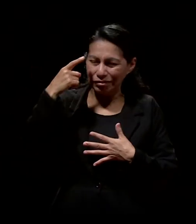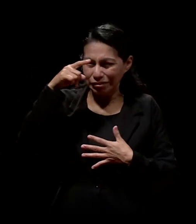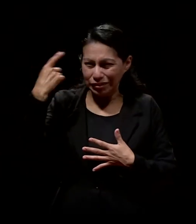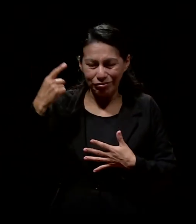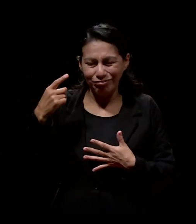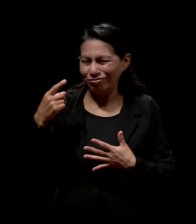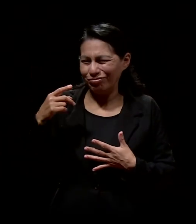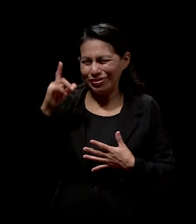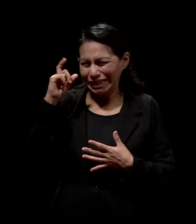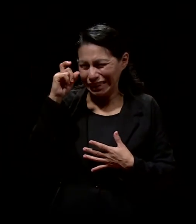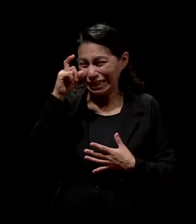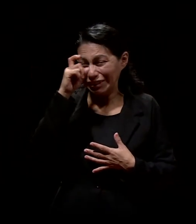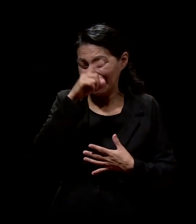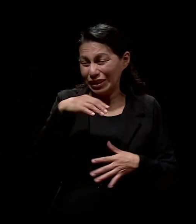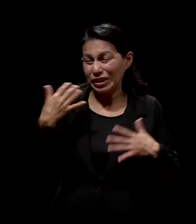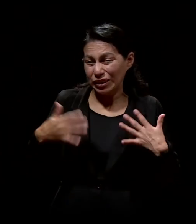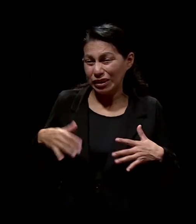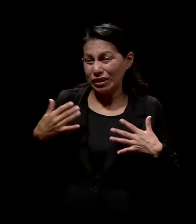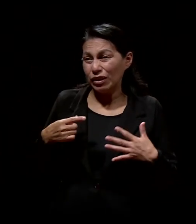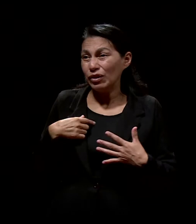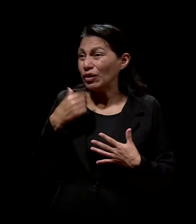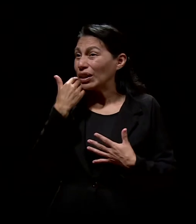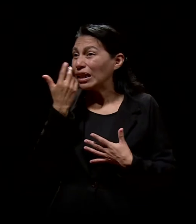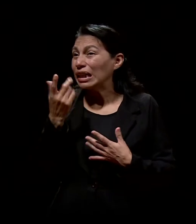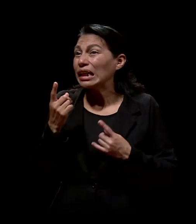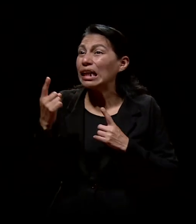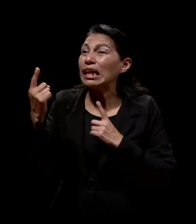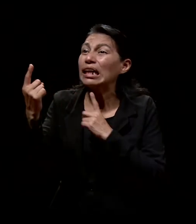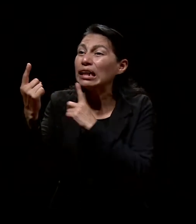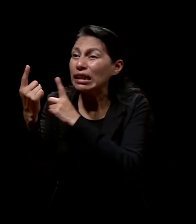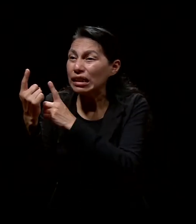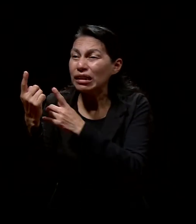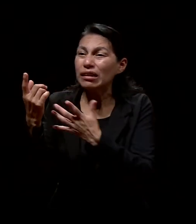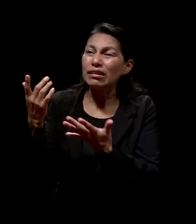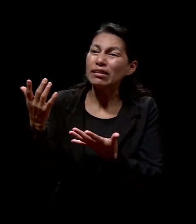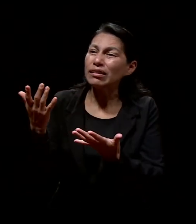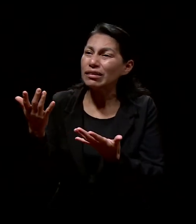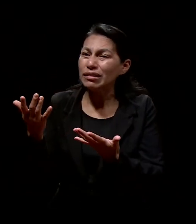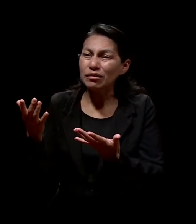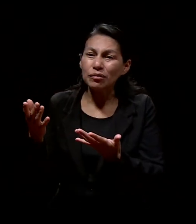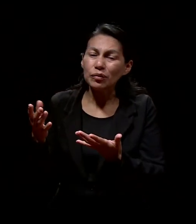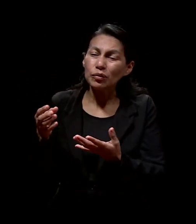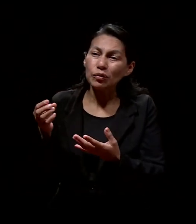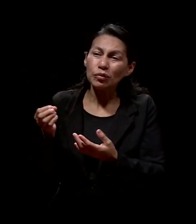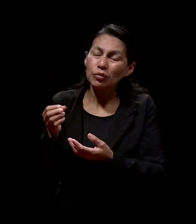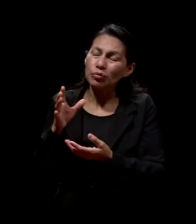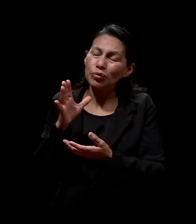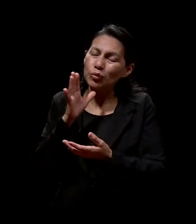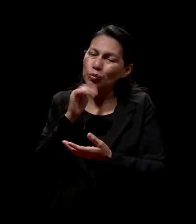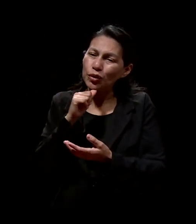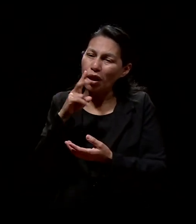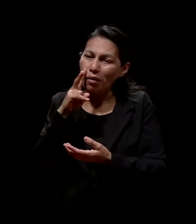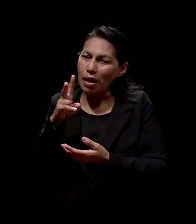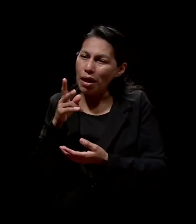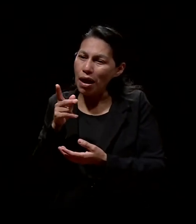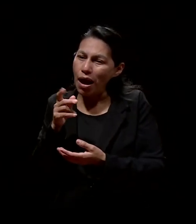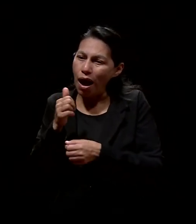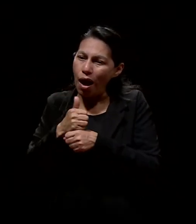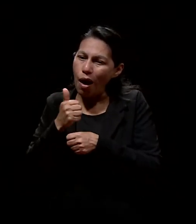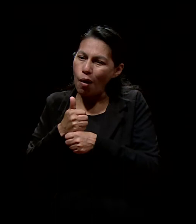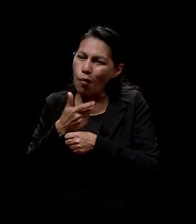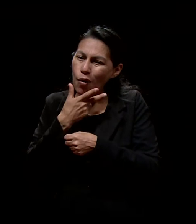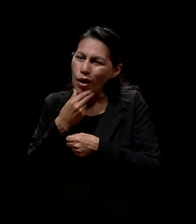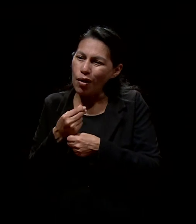momentos como estos. Yo anhelaba estar con mi familia y apoyar y por lo menos despedirme, pero no tuve